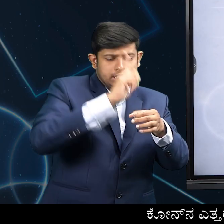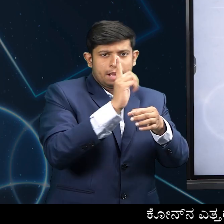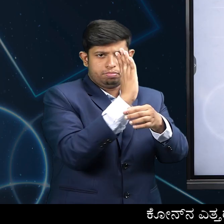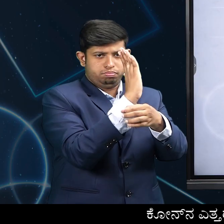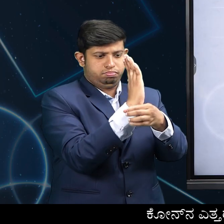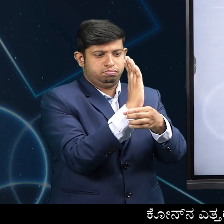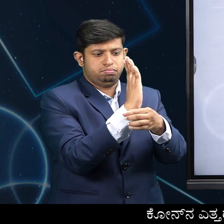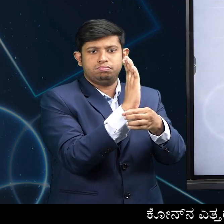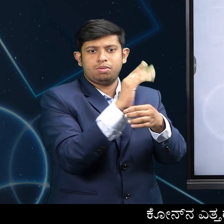ಲಂಬವಾಗಿರುವ ಅಂತರವಾಗಿದೆ.